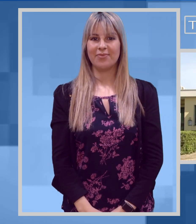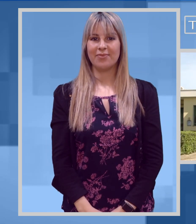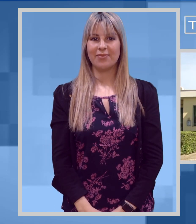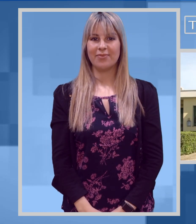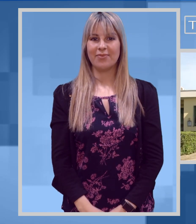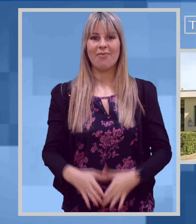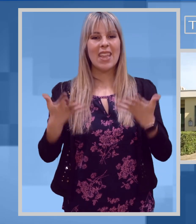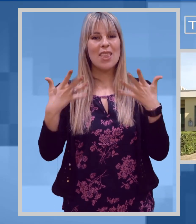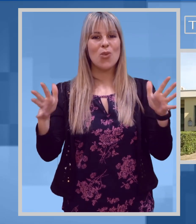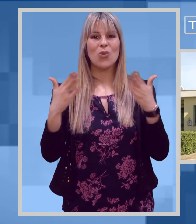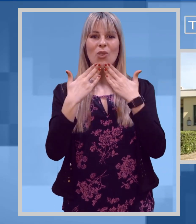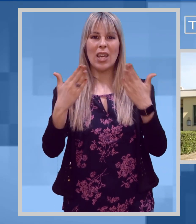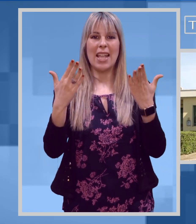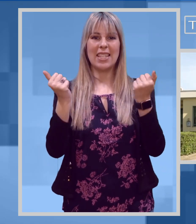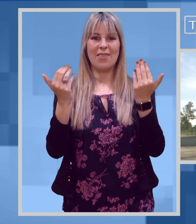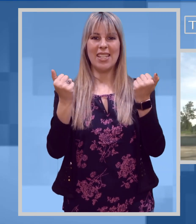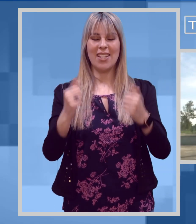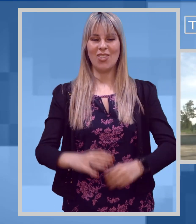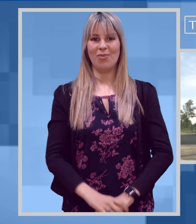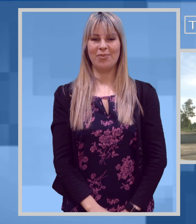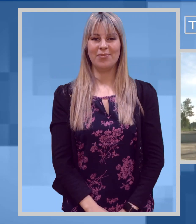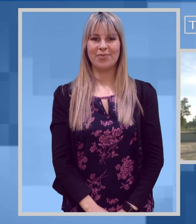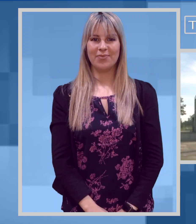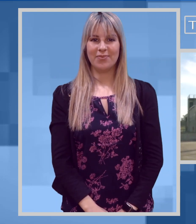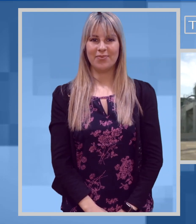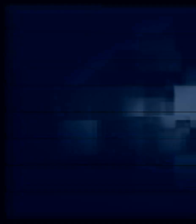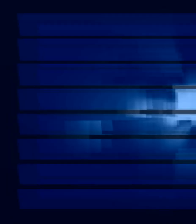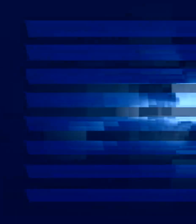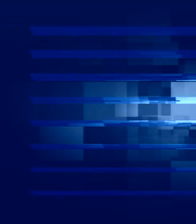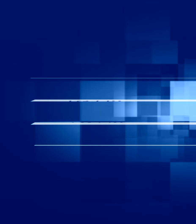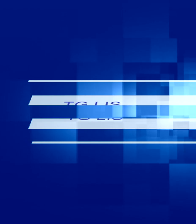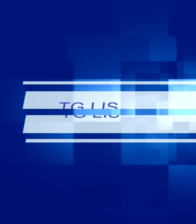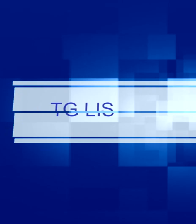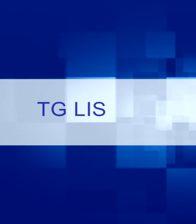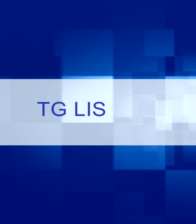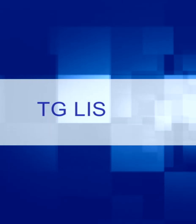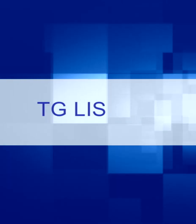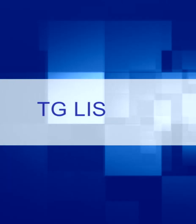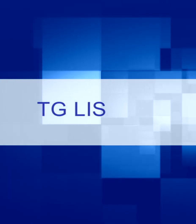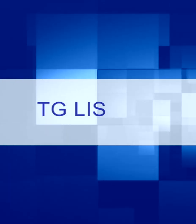È tutto, grazie, arrivederci.